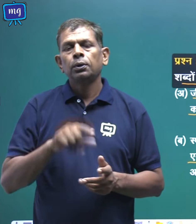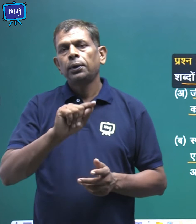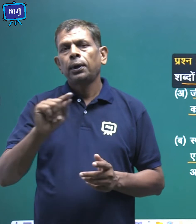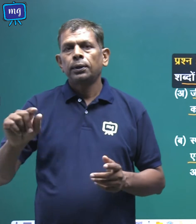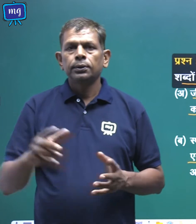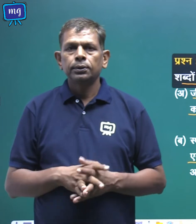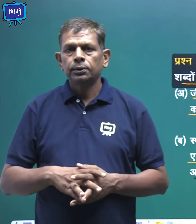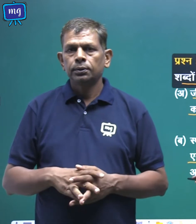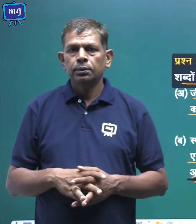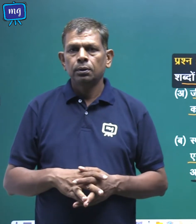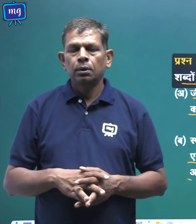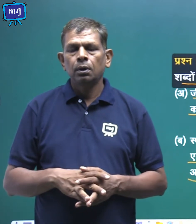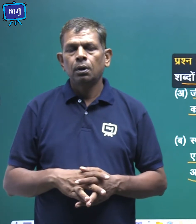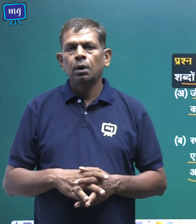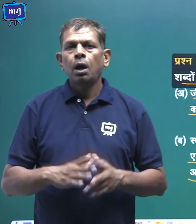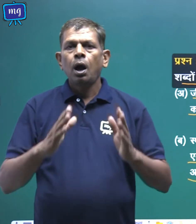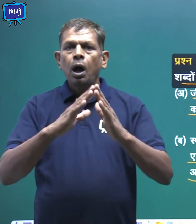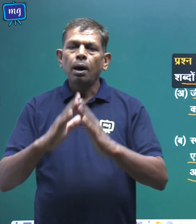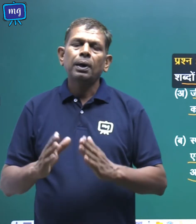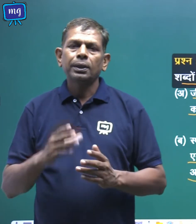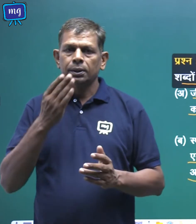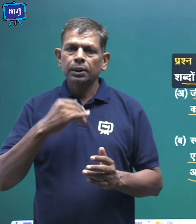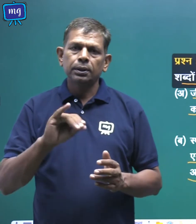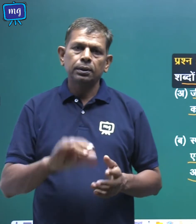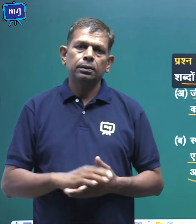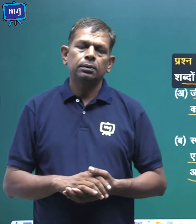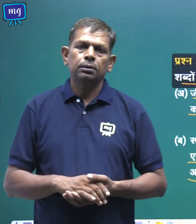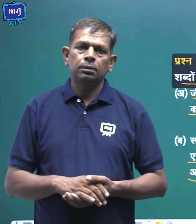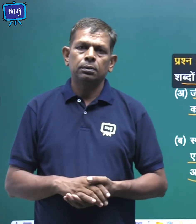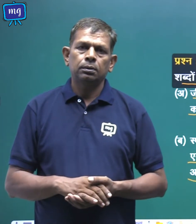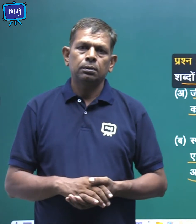डैश आवास कहते हैं।